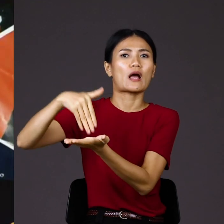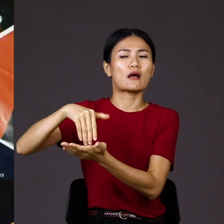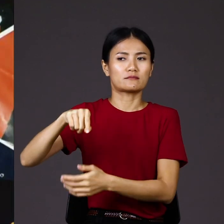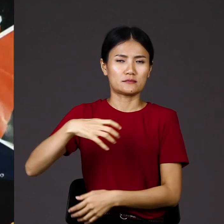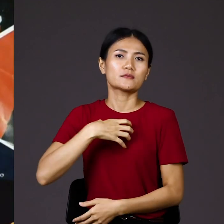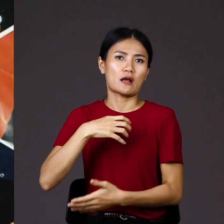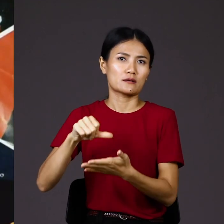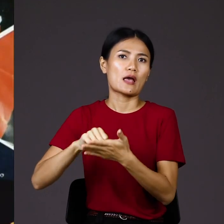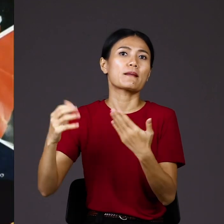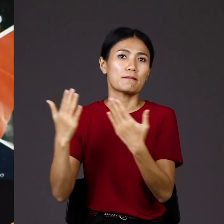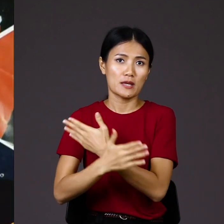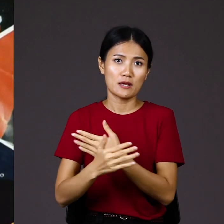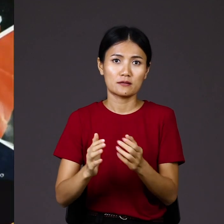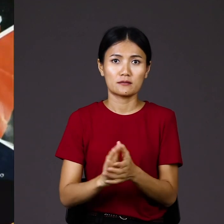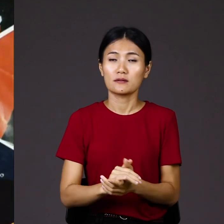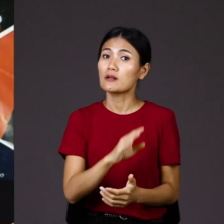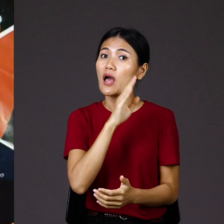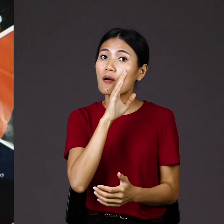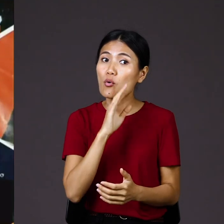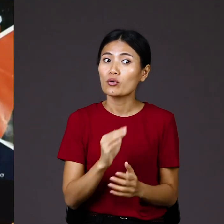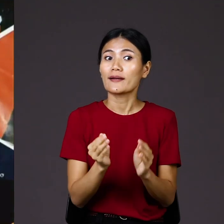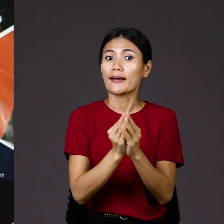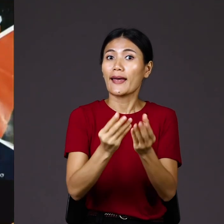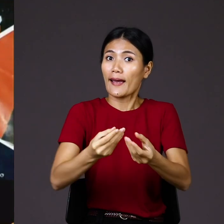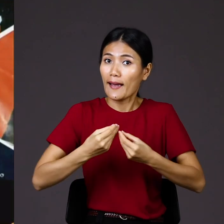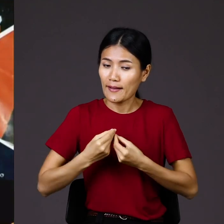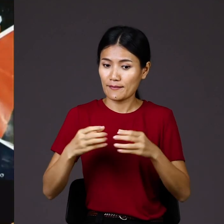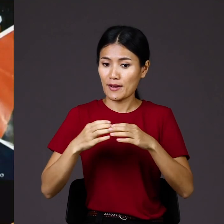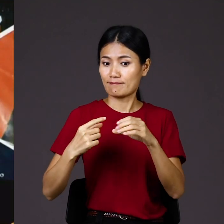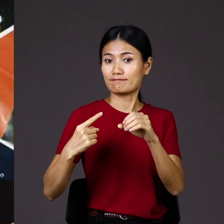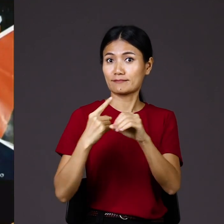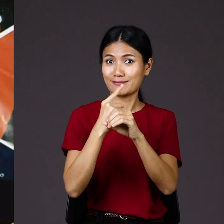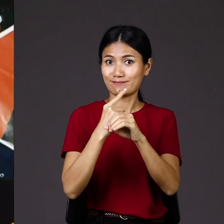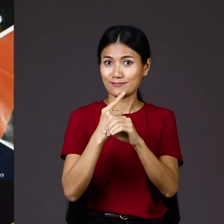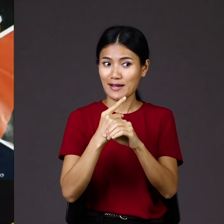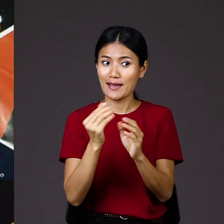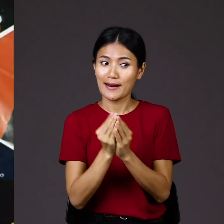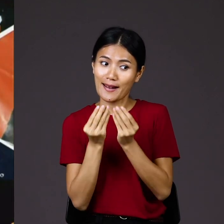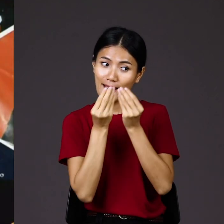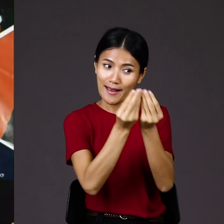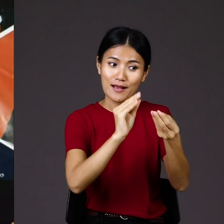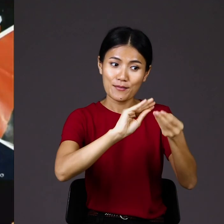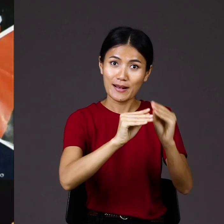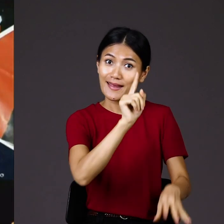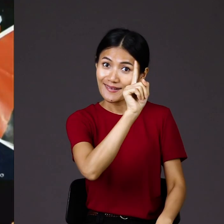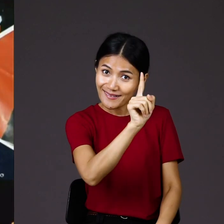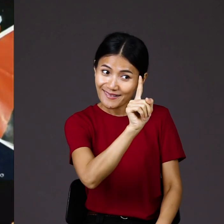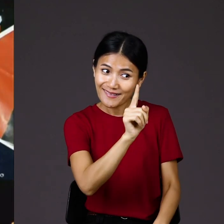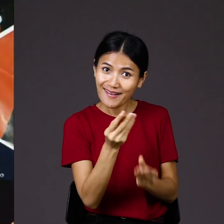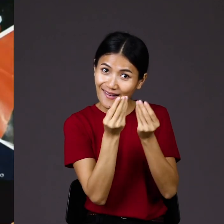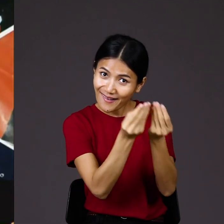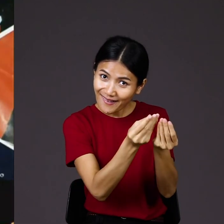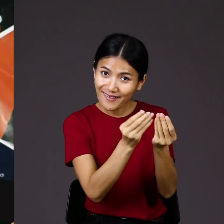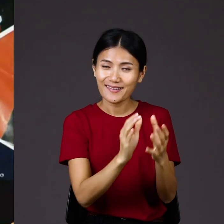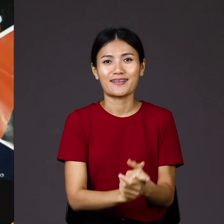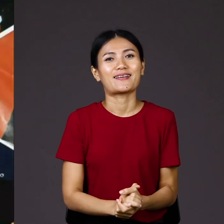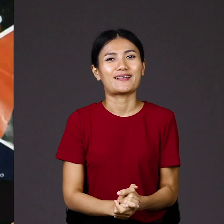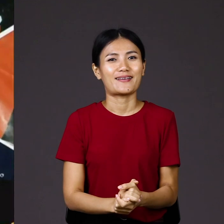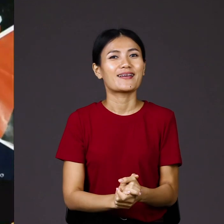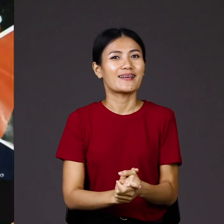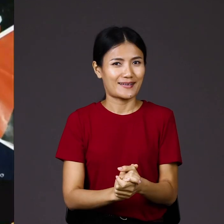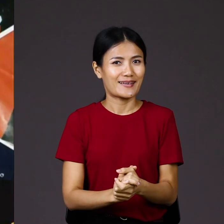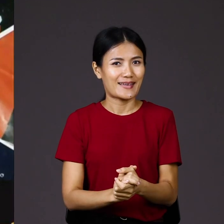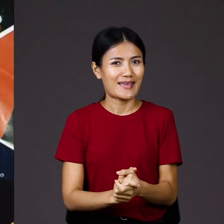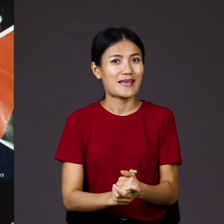การเลือกพวกเราคณะก้าวหน้าการเลือกคุณไพบูลย์กิจวรวุฒิพ่อแม่พี่น้อง